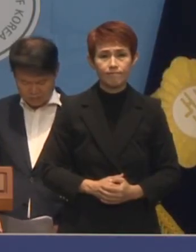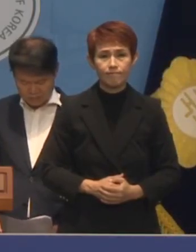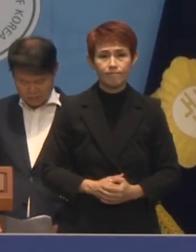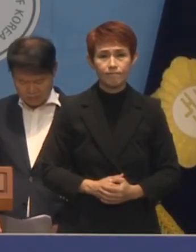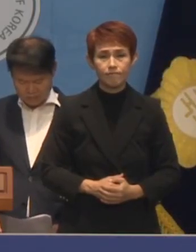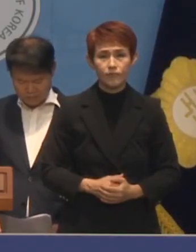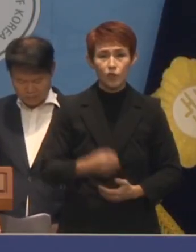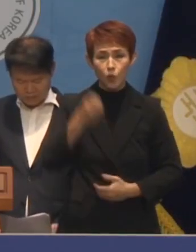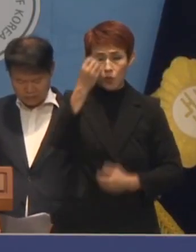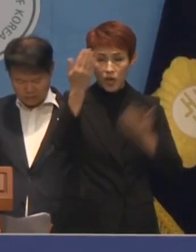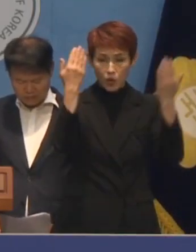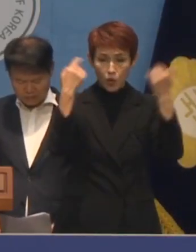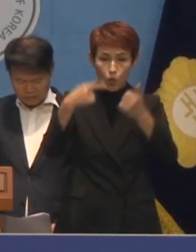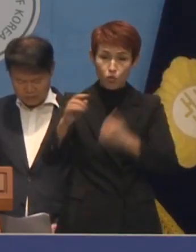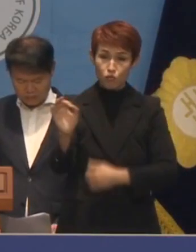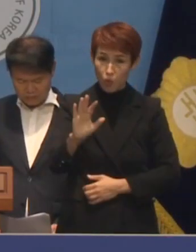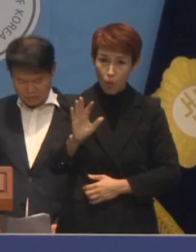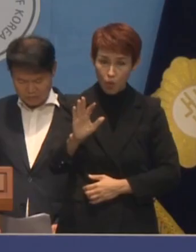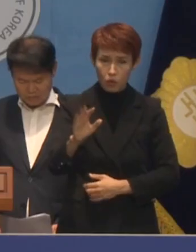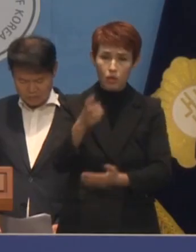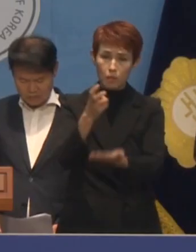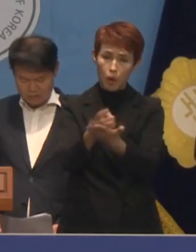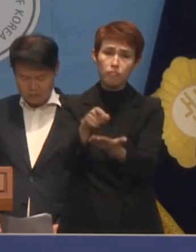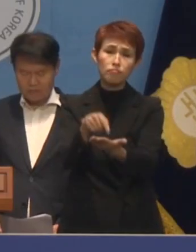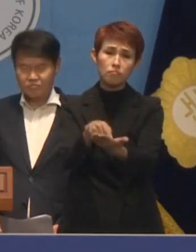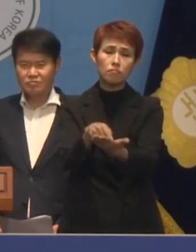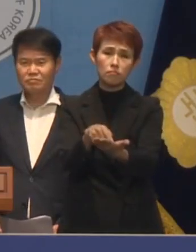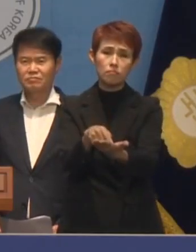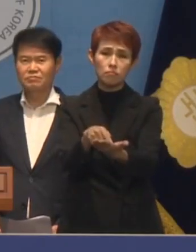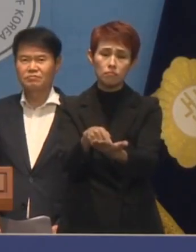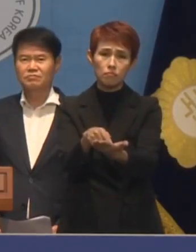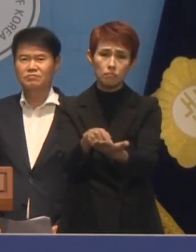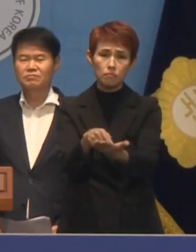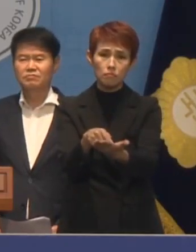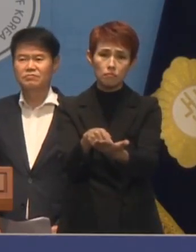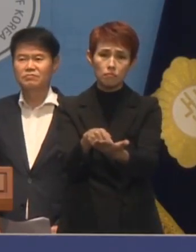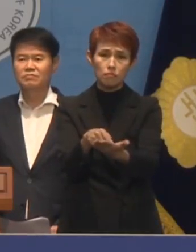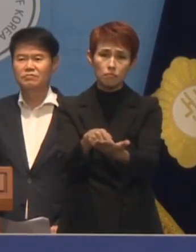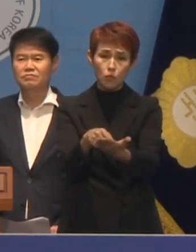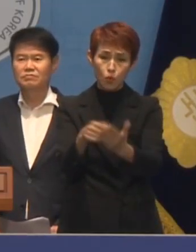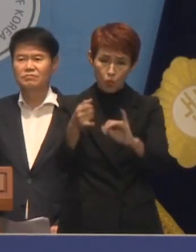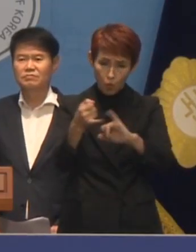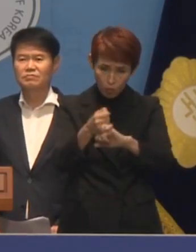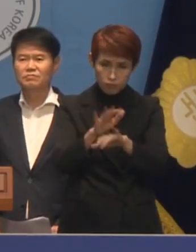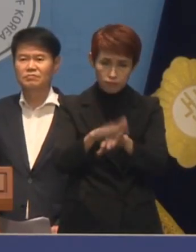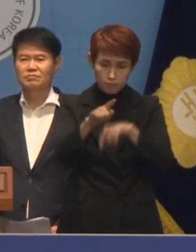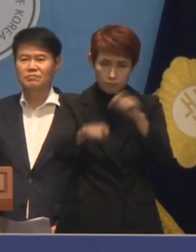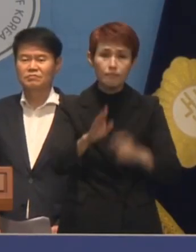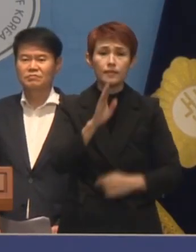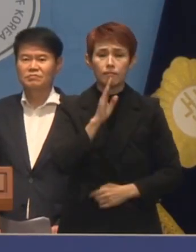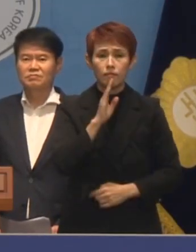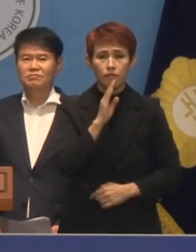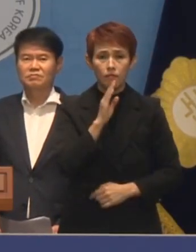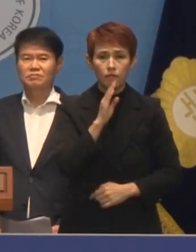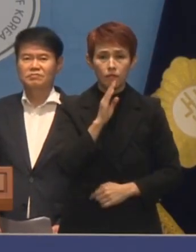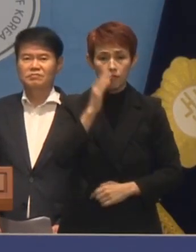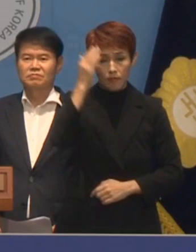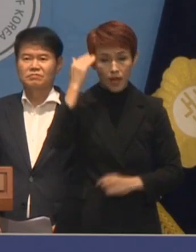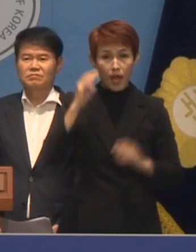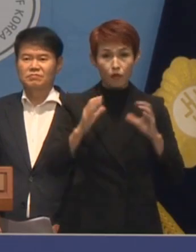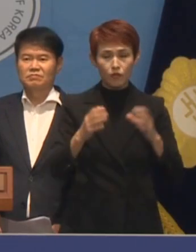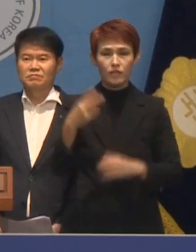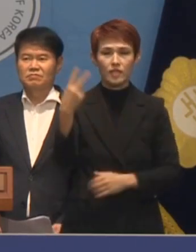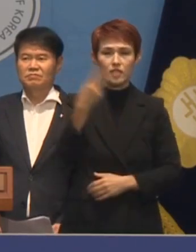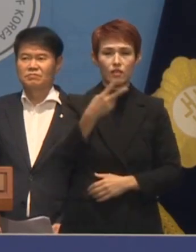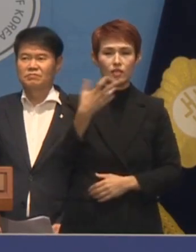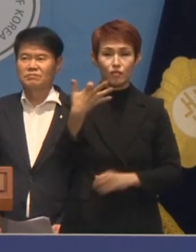고교 무상 교육은 법으로 정해져 있기 때문에 실시되지 않을 수 없습니다. 우리나라는